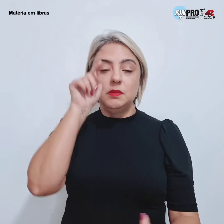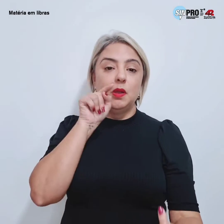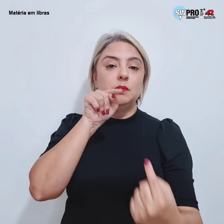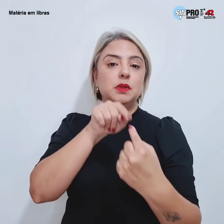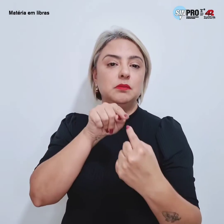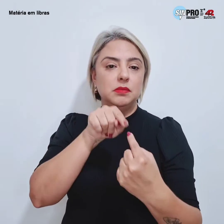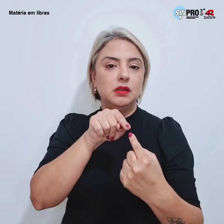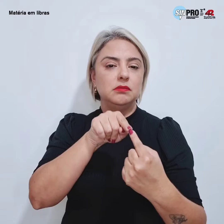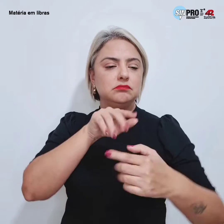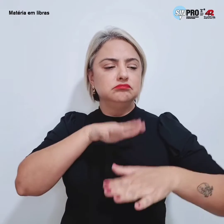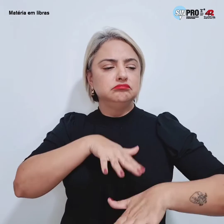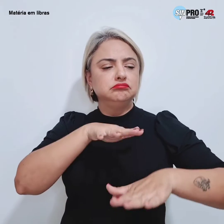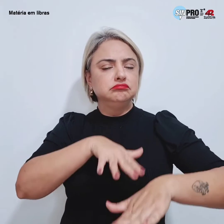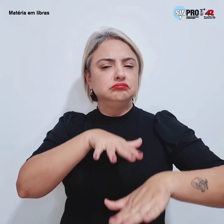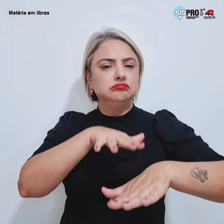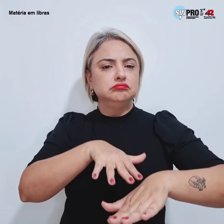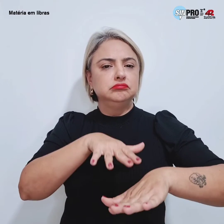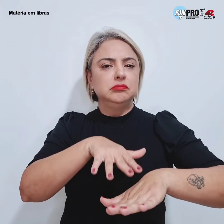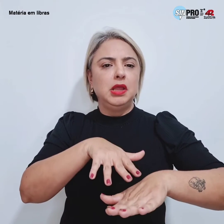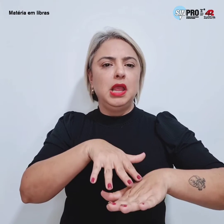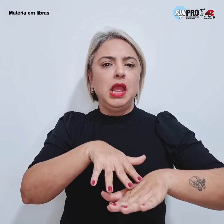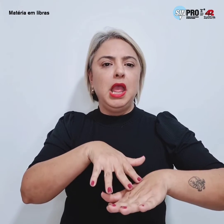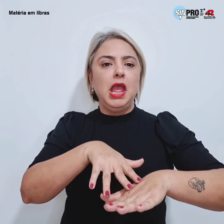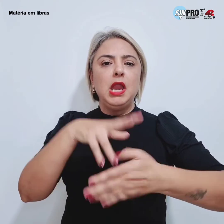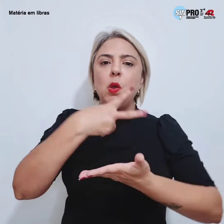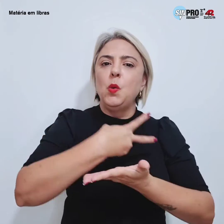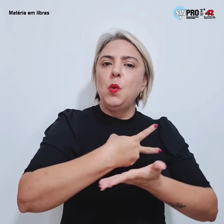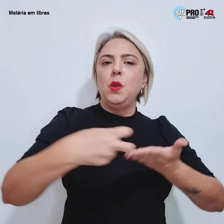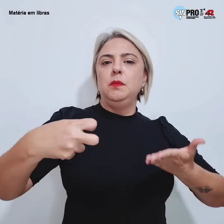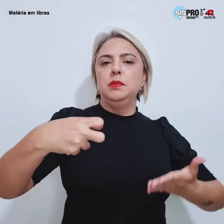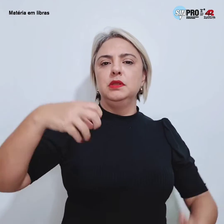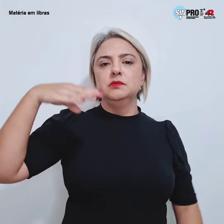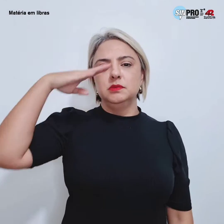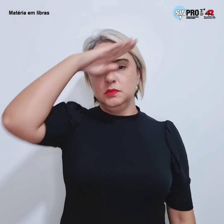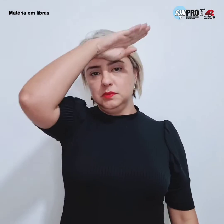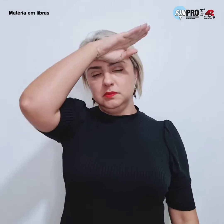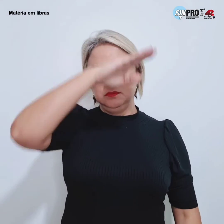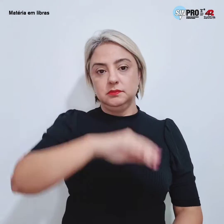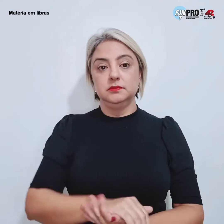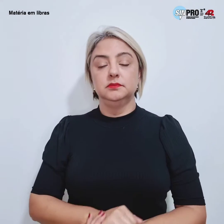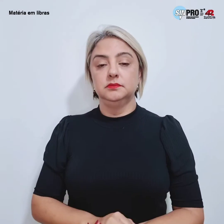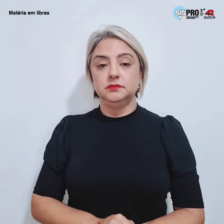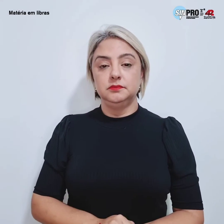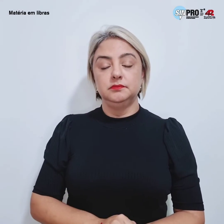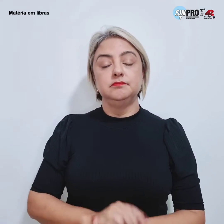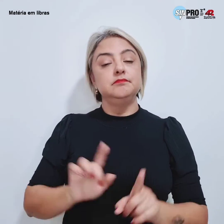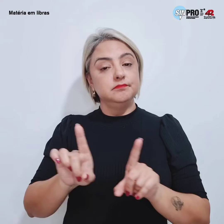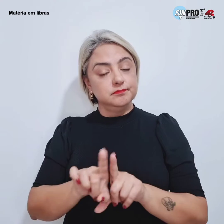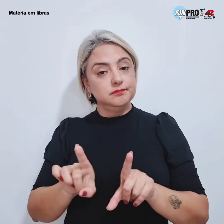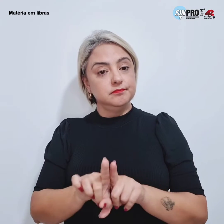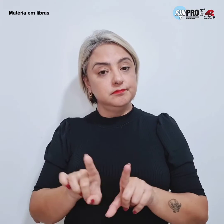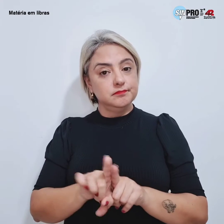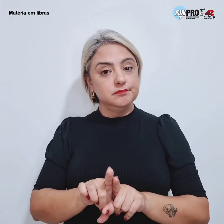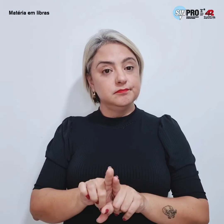atos era o impedimento de Bolsonaro e, consequentemente,